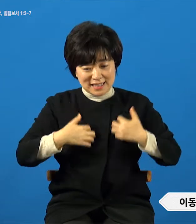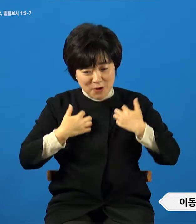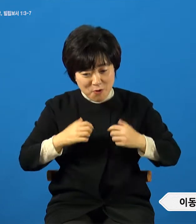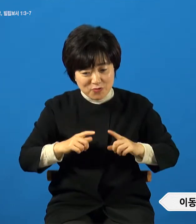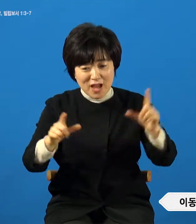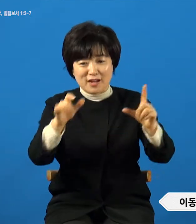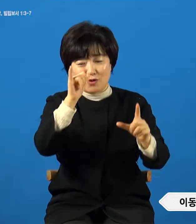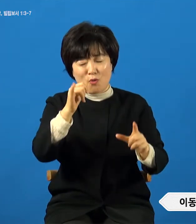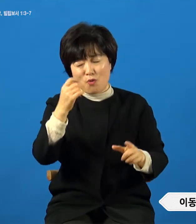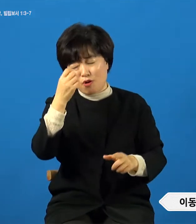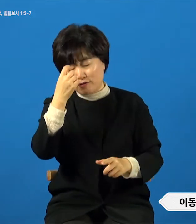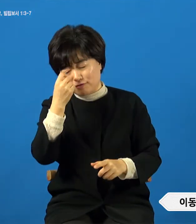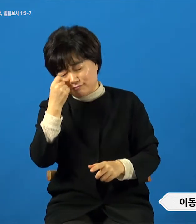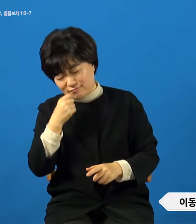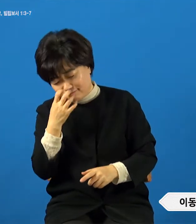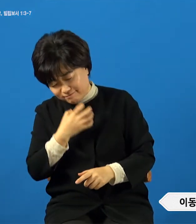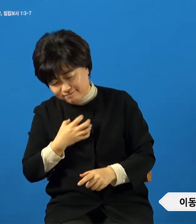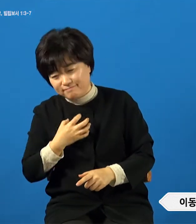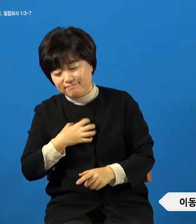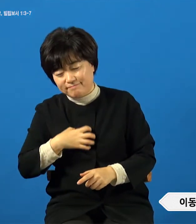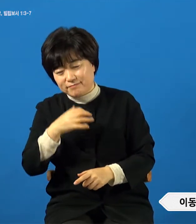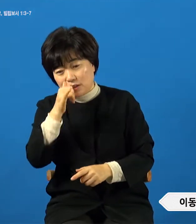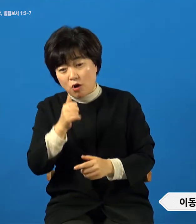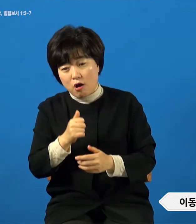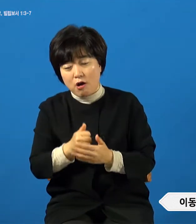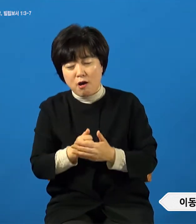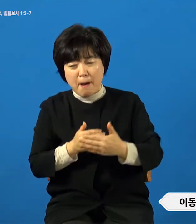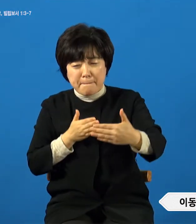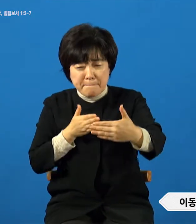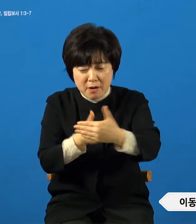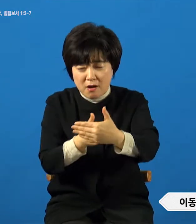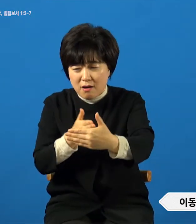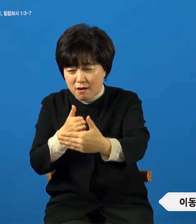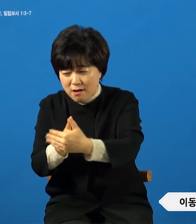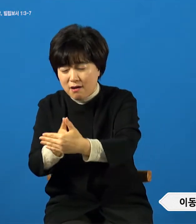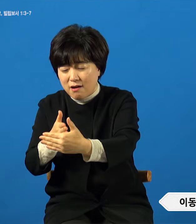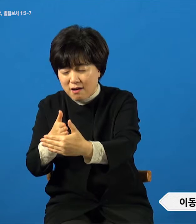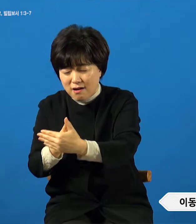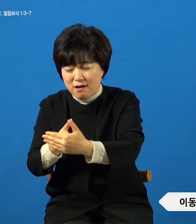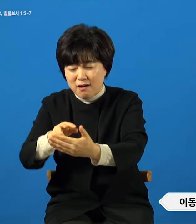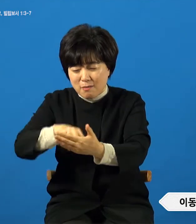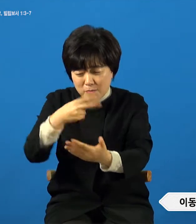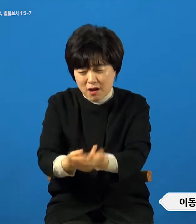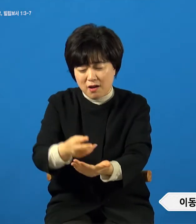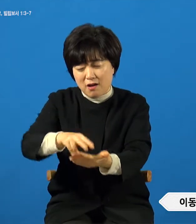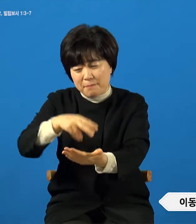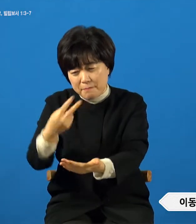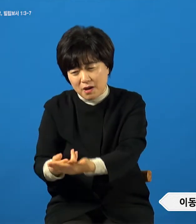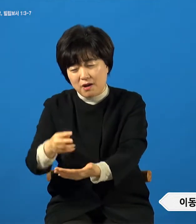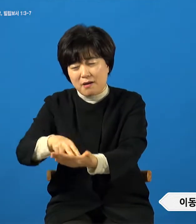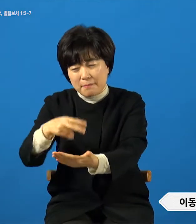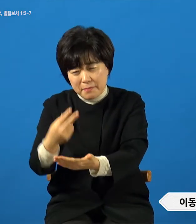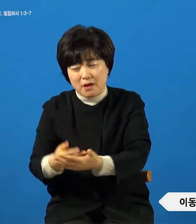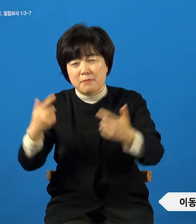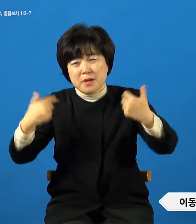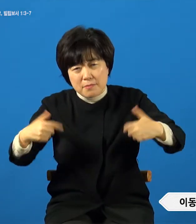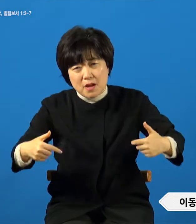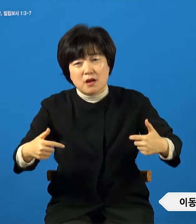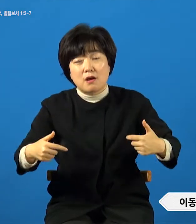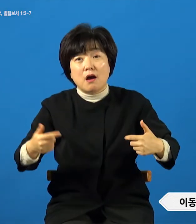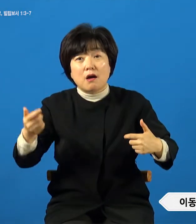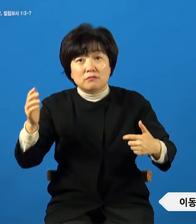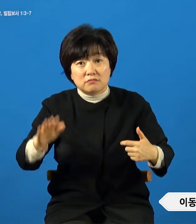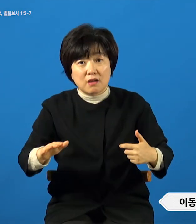하면 슬픈 날이 있습니다. 아니, 벽에 부딪히고 쓰러지고 자빠지는 것이 나의 날마다의 일상입니다. 그렇지만